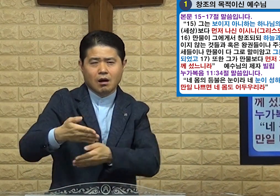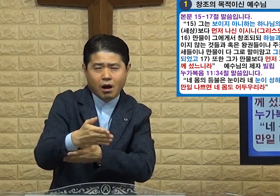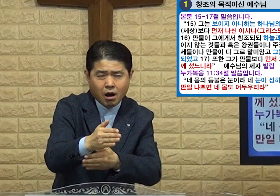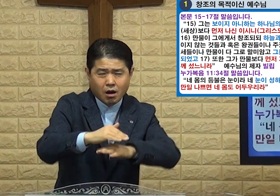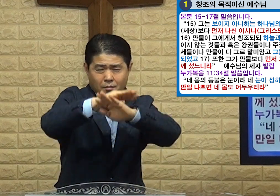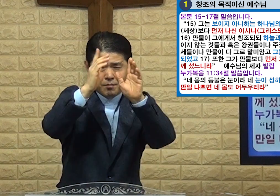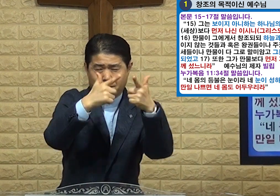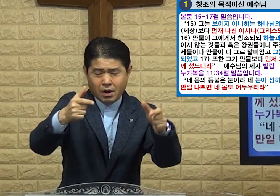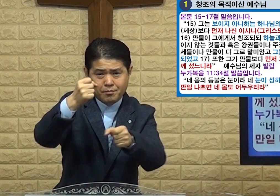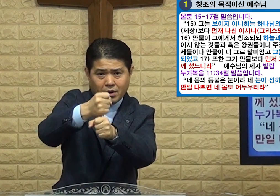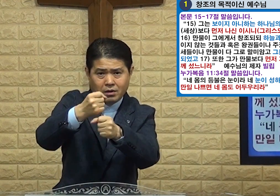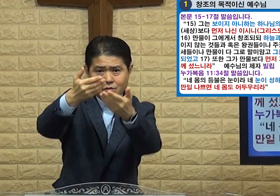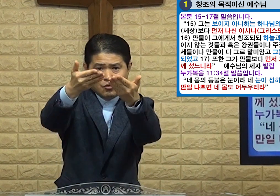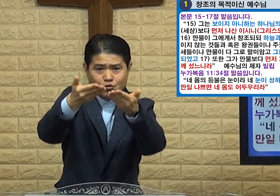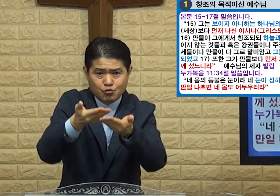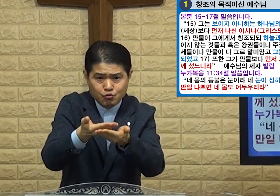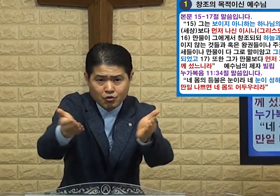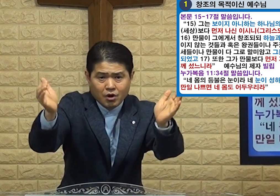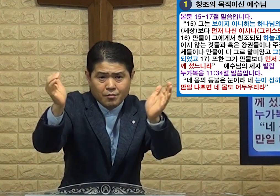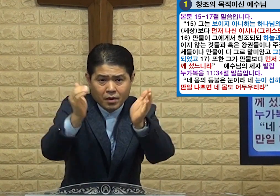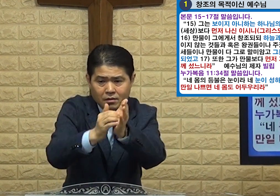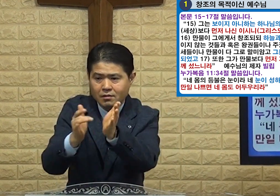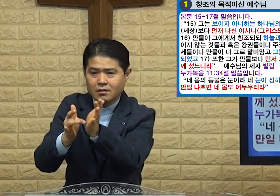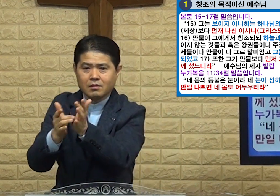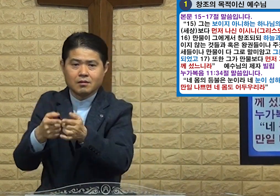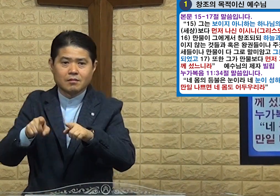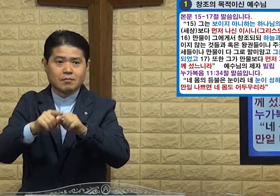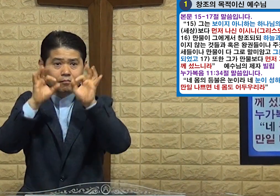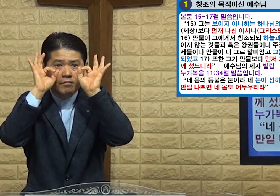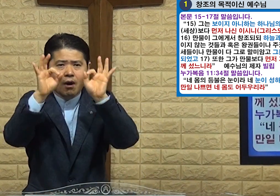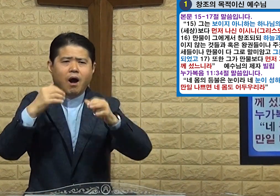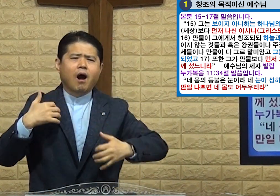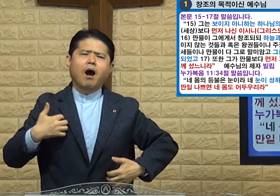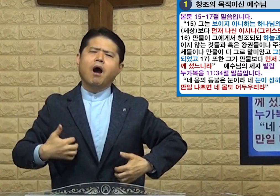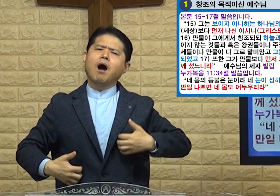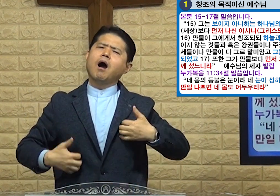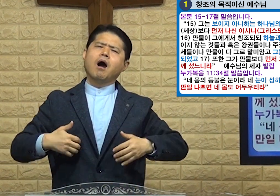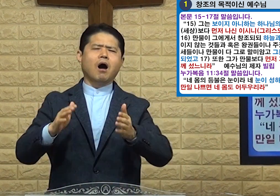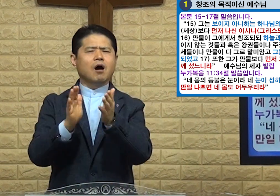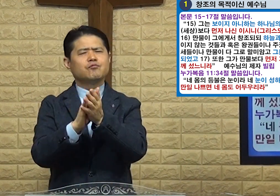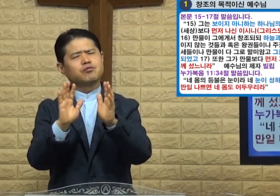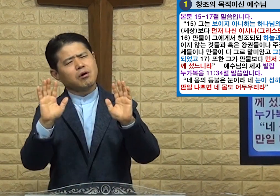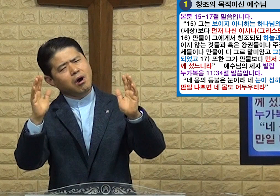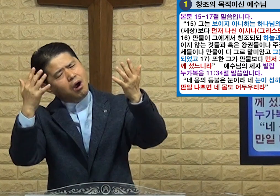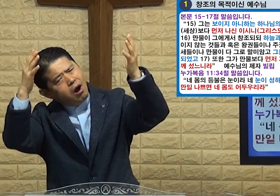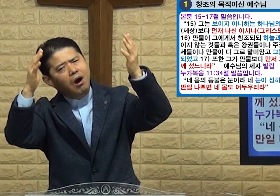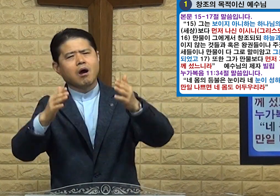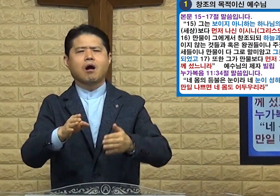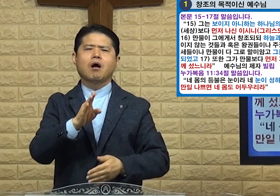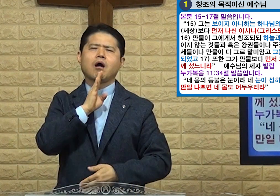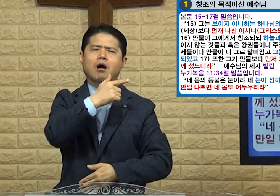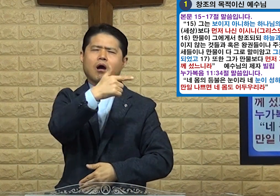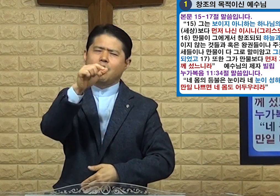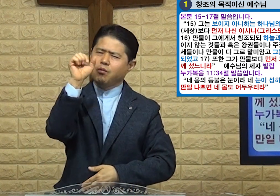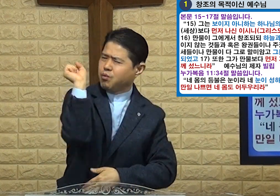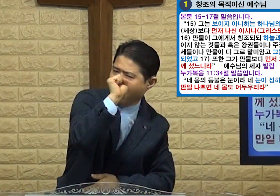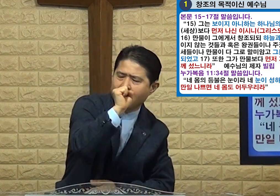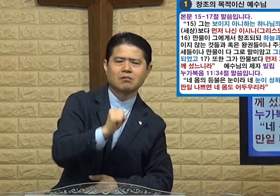공중의 새들과 이 바다에 있는 물고기들까지 다 예수님이 지고 우리가 볼 수